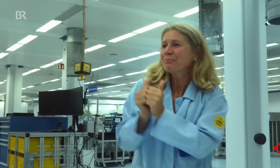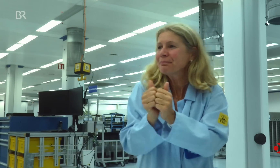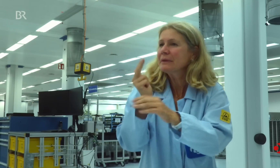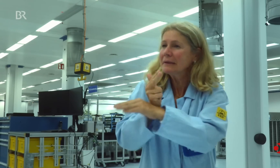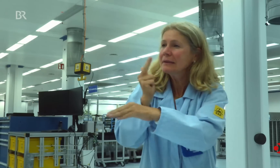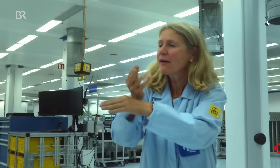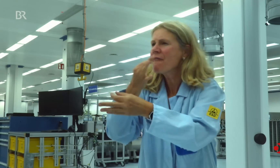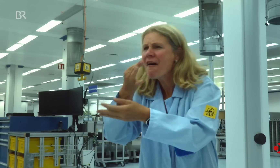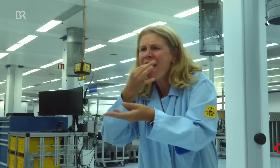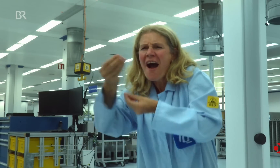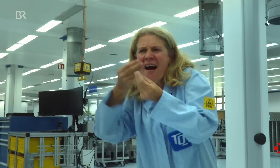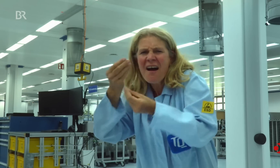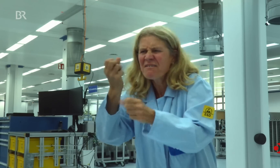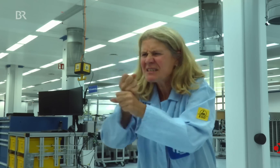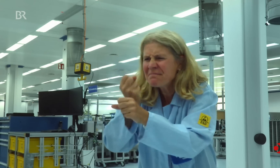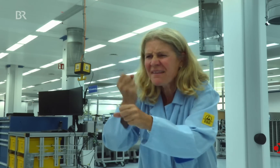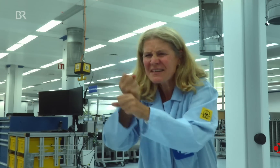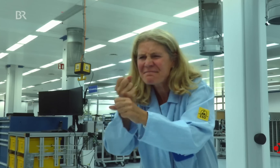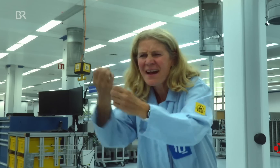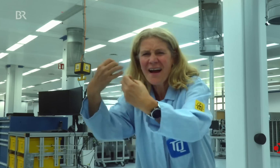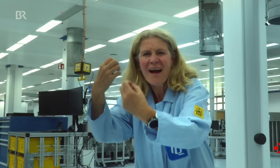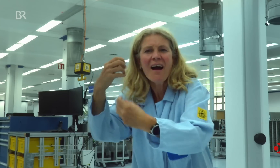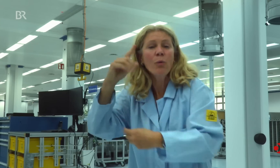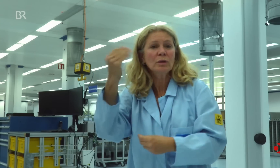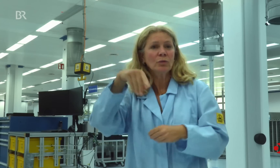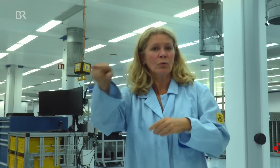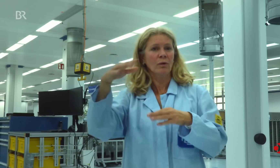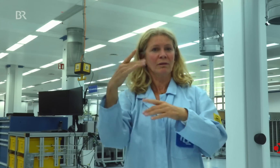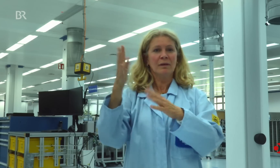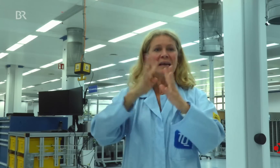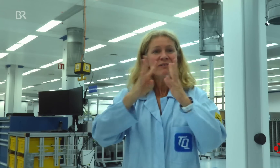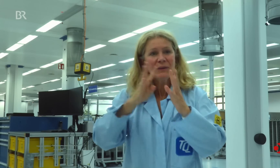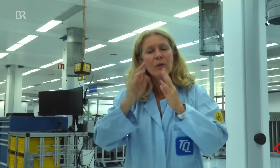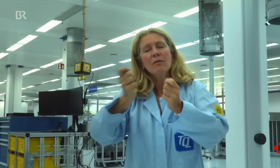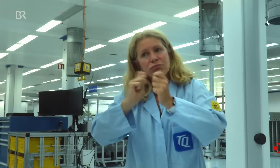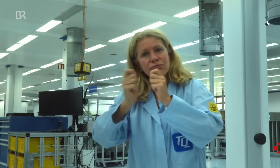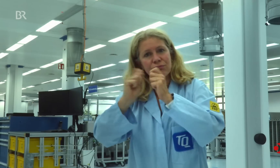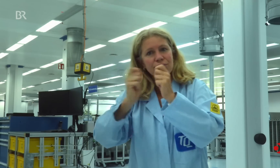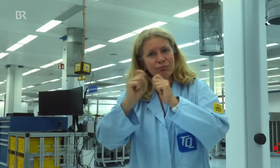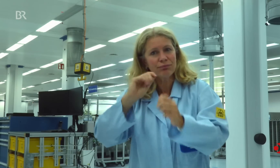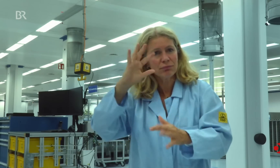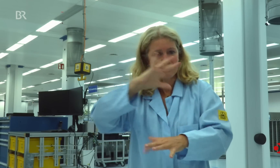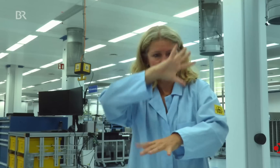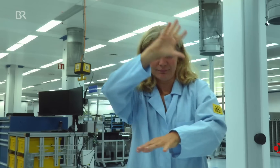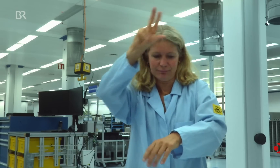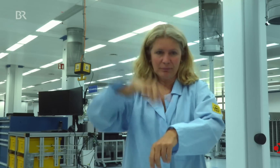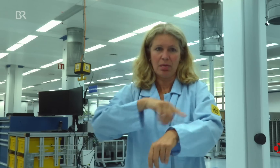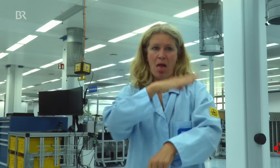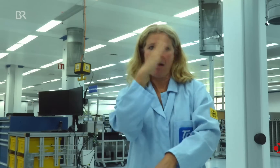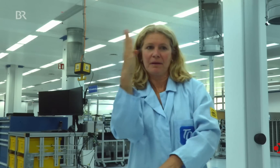ihn alles fragen zu dem, was er genau macht. So vergeht der ganze Tag mit Interviews und Filmaufnahmen und jetzt sind dann